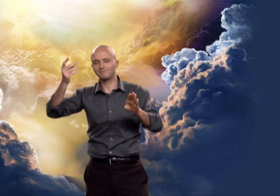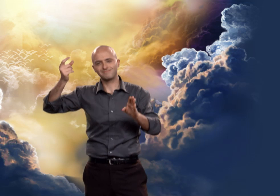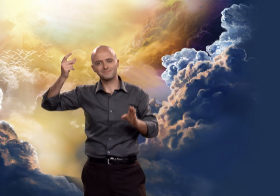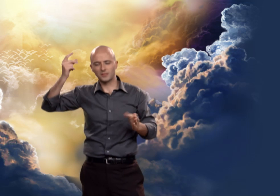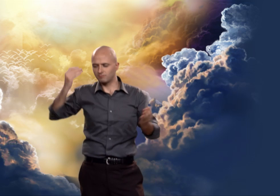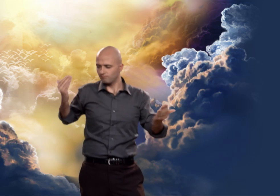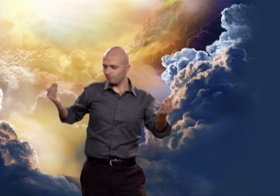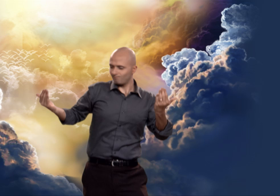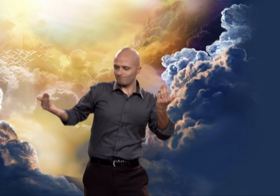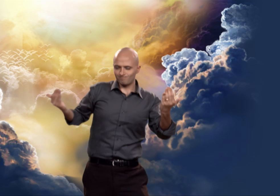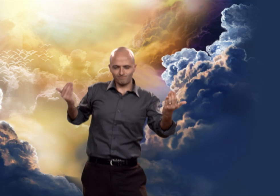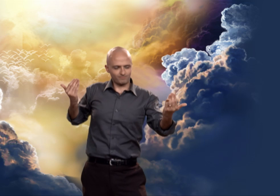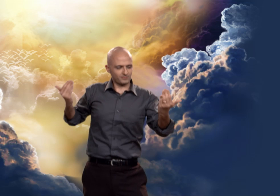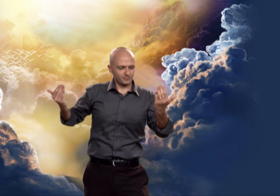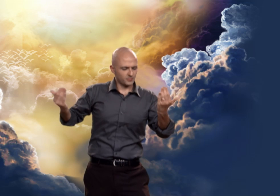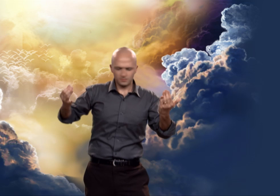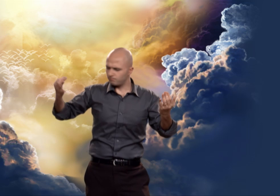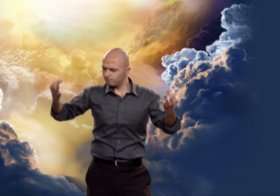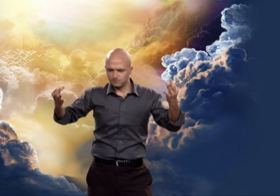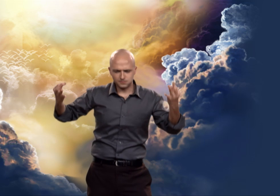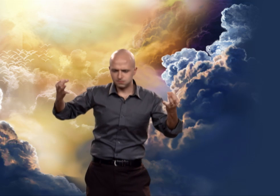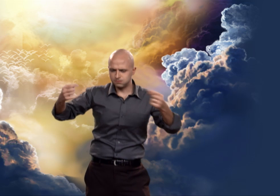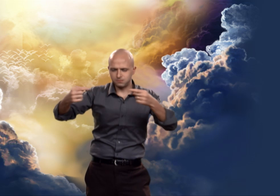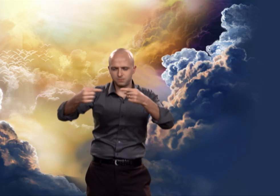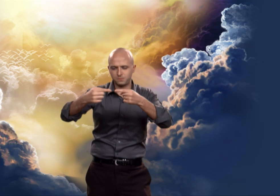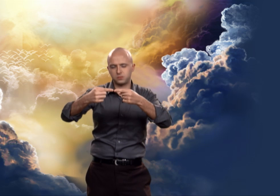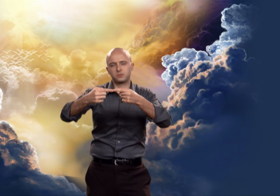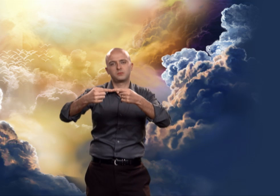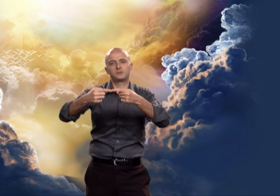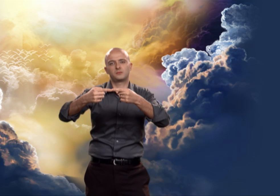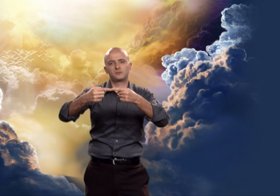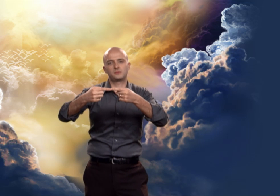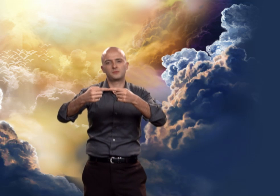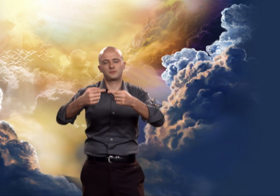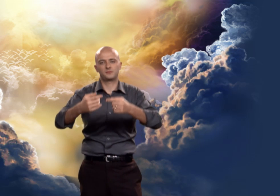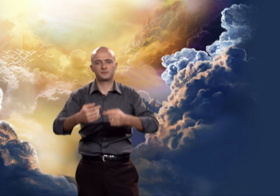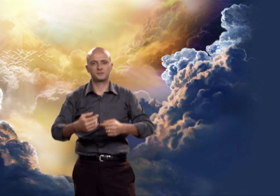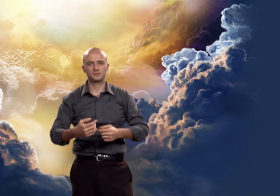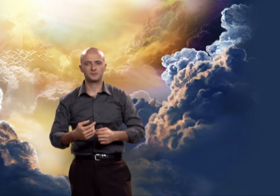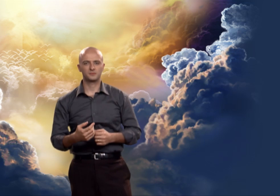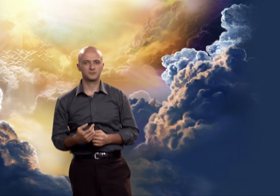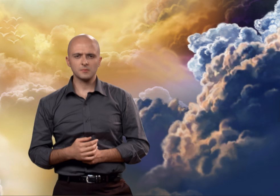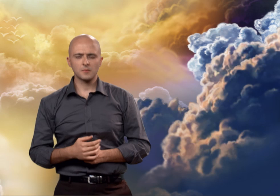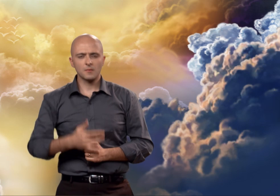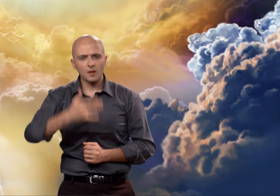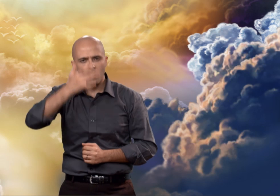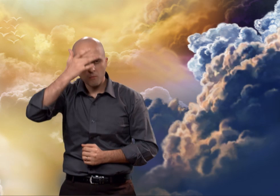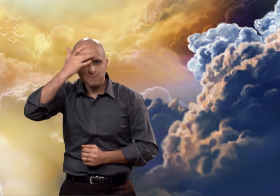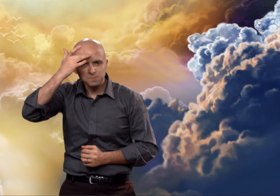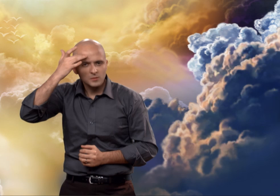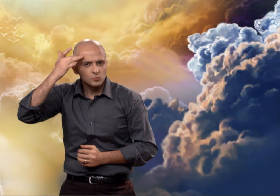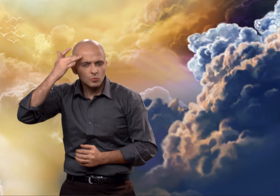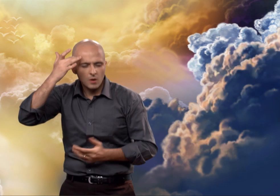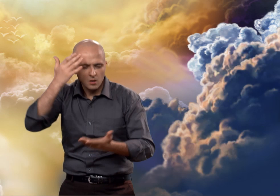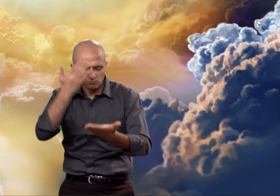horror para um engano, receberá facilmente outro. Erros perigosos.